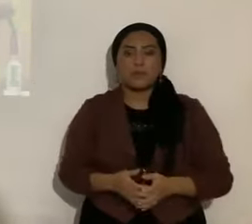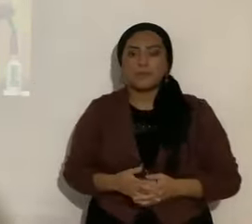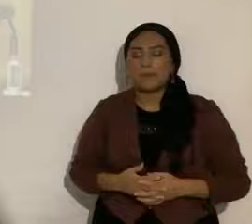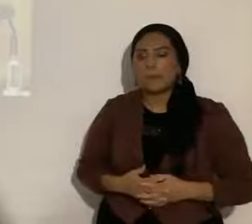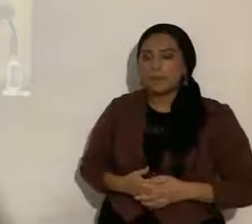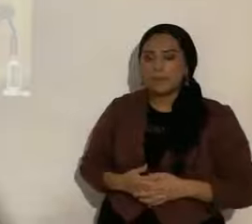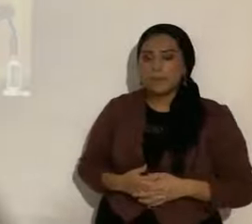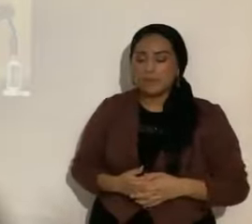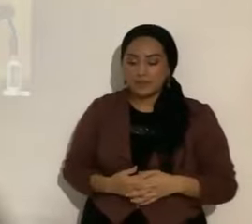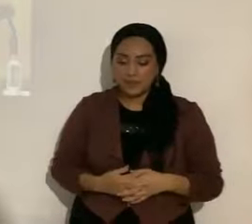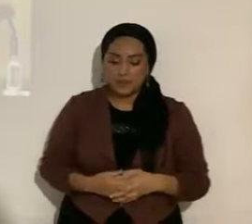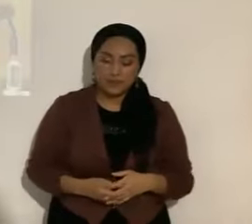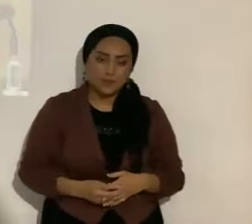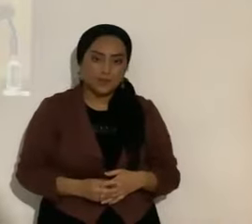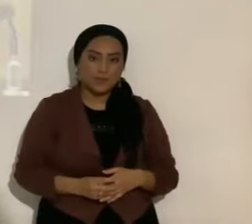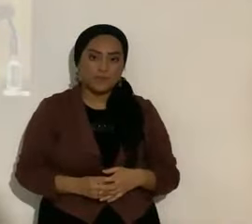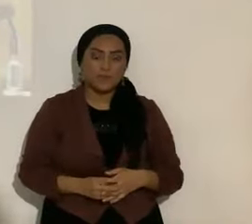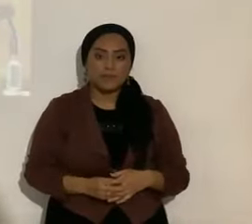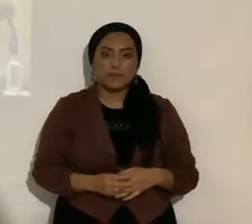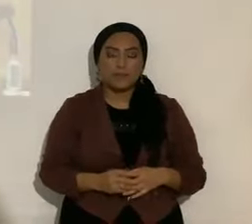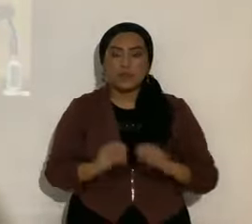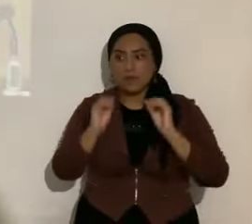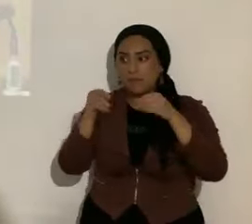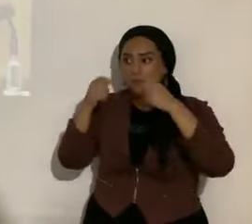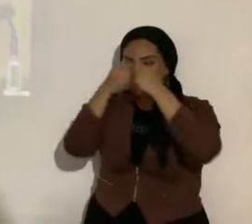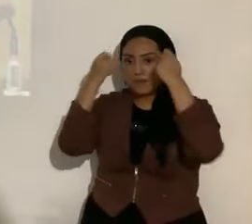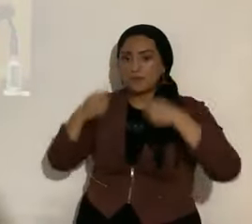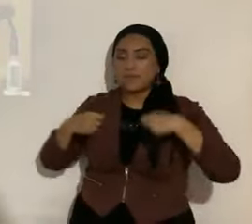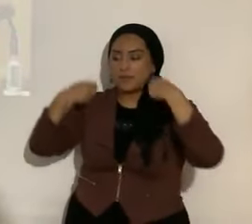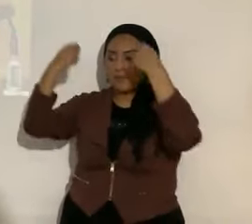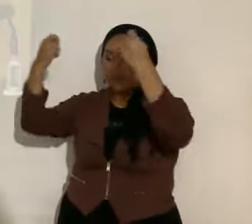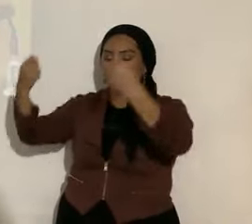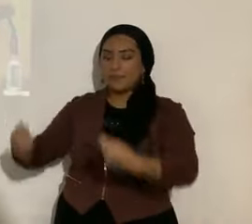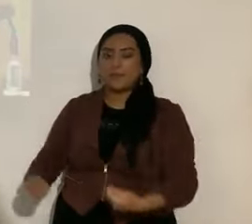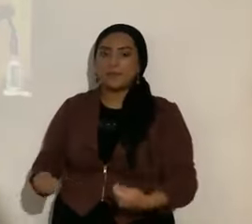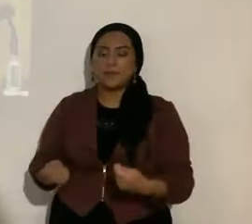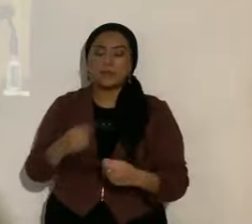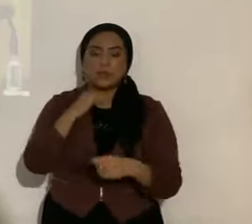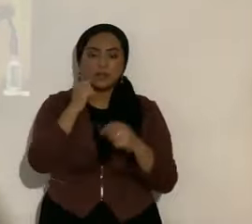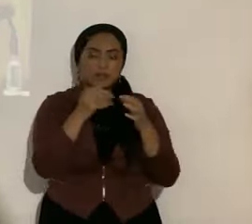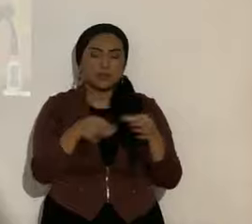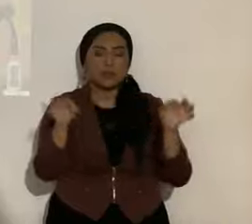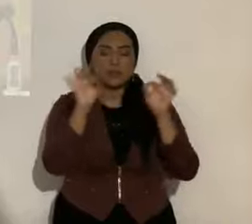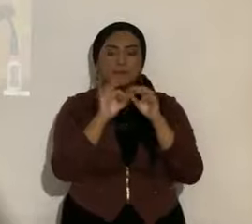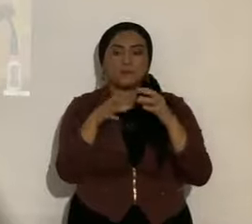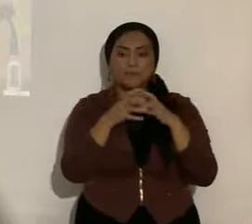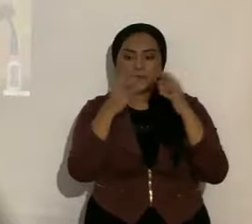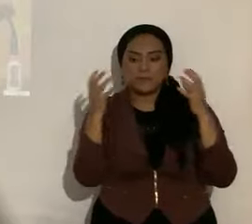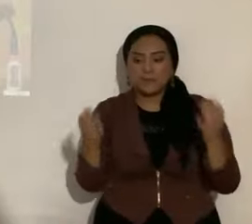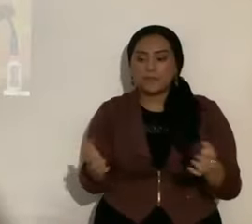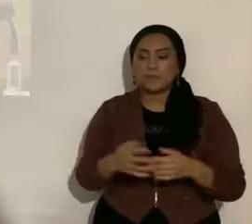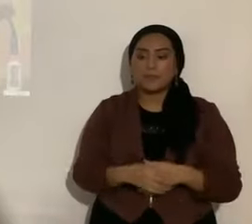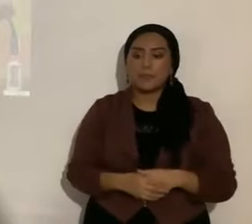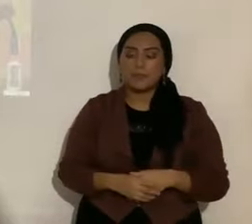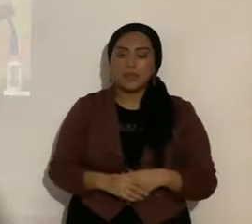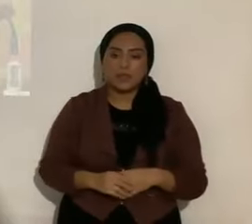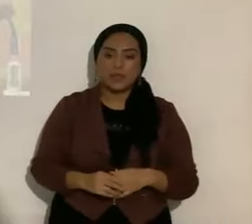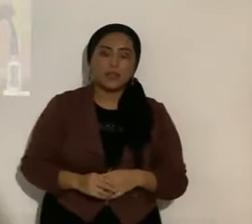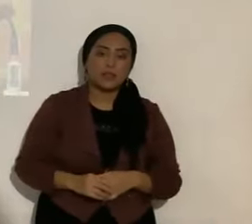Por lo que yo he hecho por ti, ¿qué hizo? Ponerle el talit. Es algo muy importante.